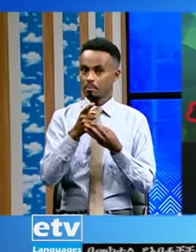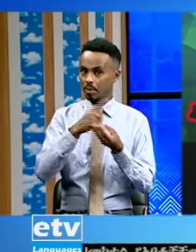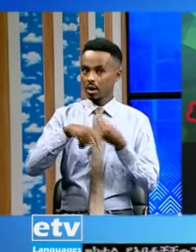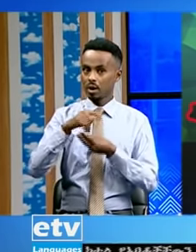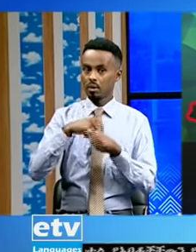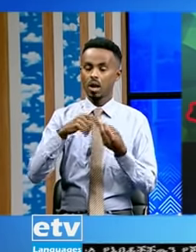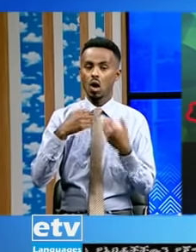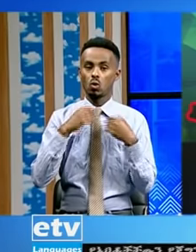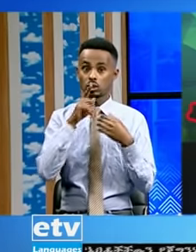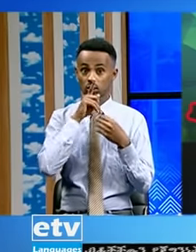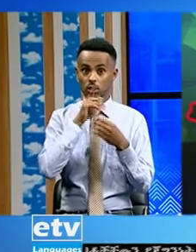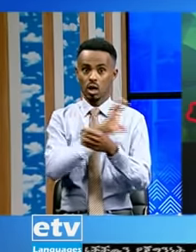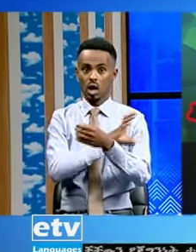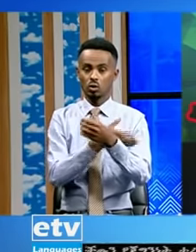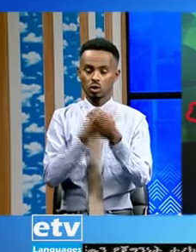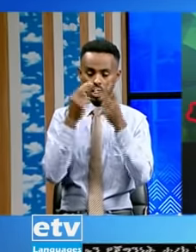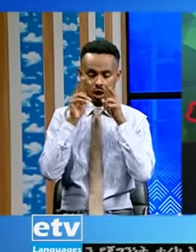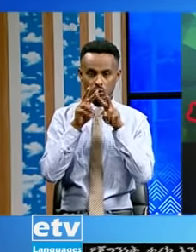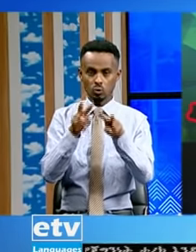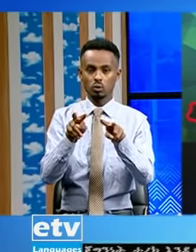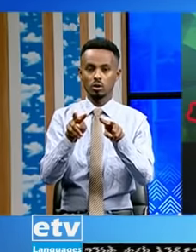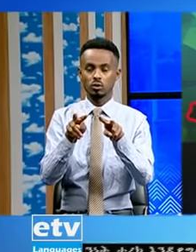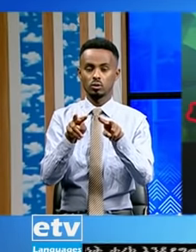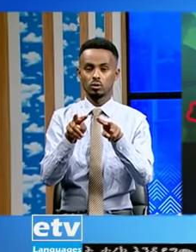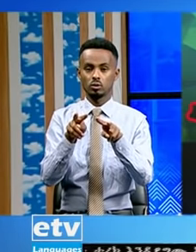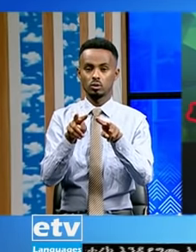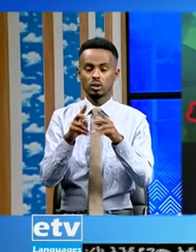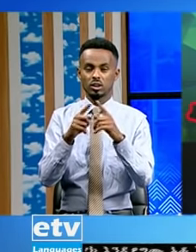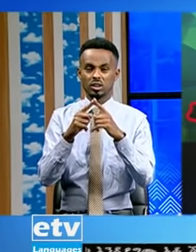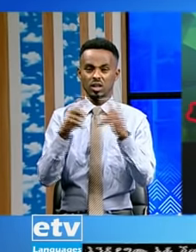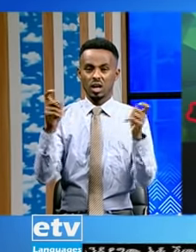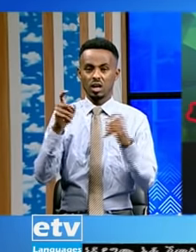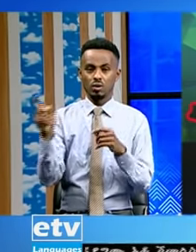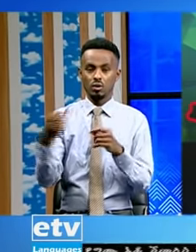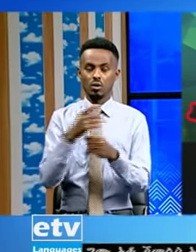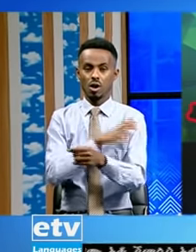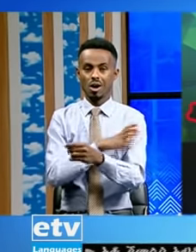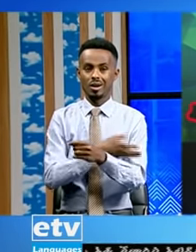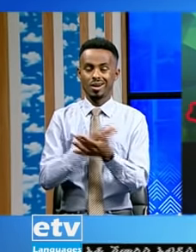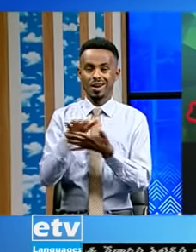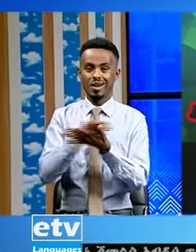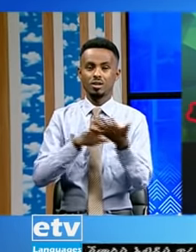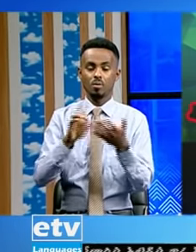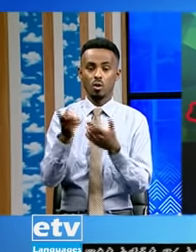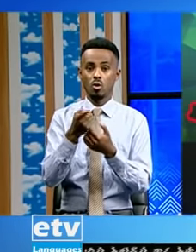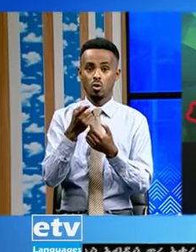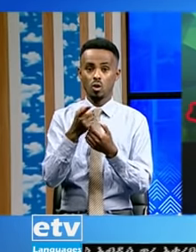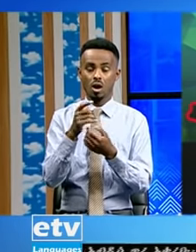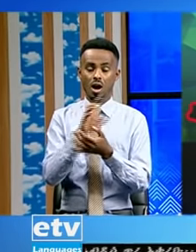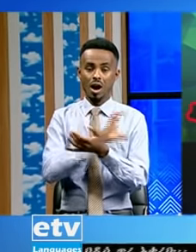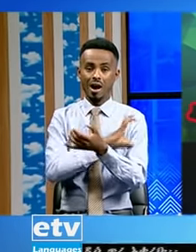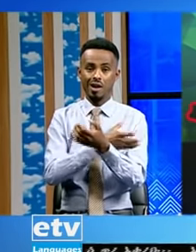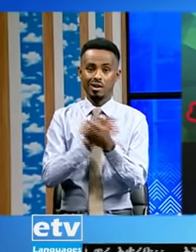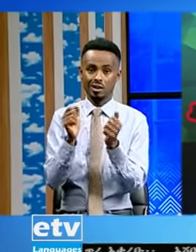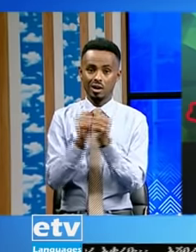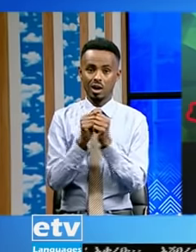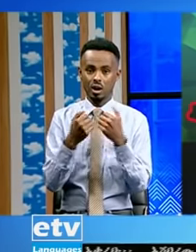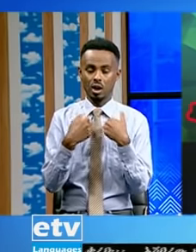በአካባቢው ያሉ የጸጥታ ኃይሎች አትኩሮታቸው ጠላት የሆነው ኃይል ጋር፣ አሸባሪ የሆነው ኃይል ጋር ያለው